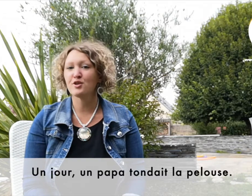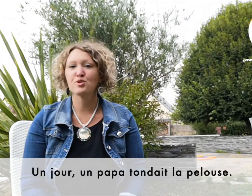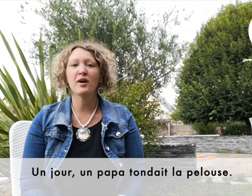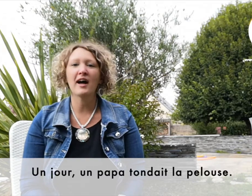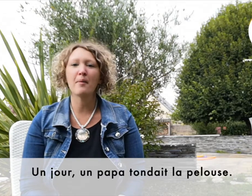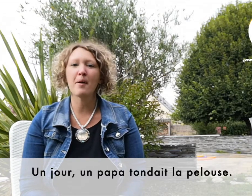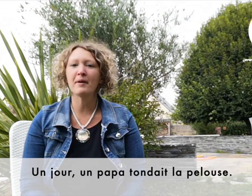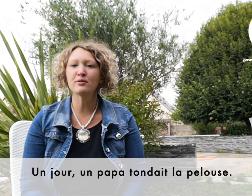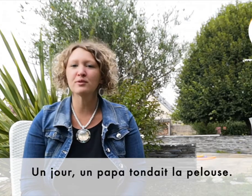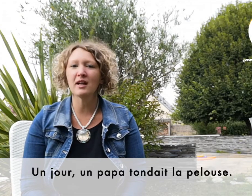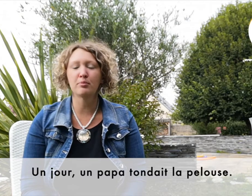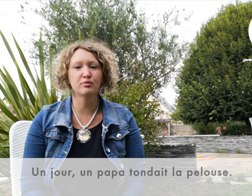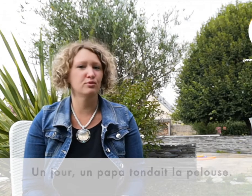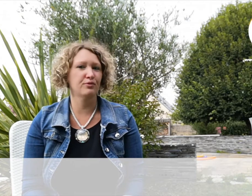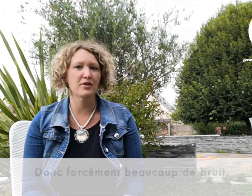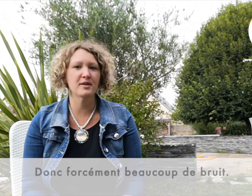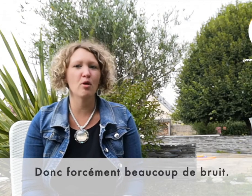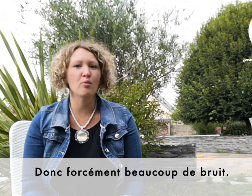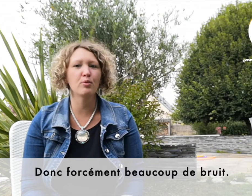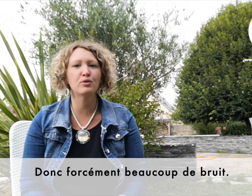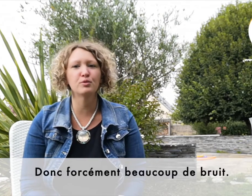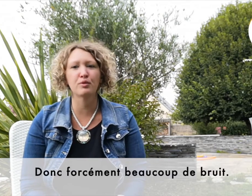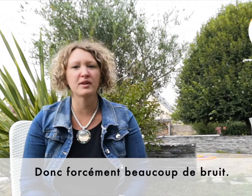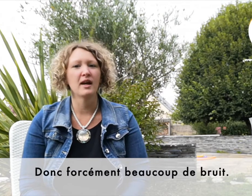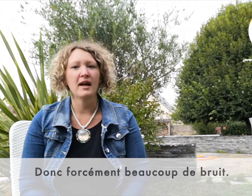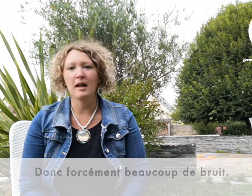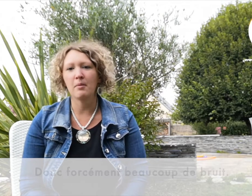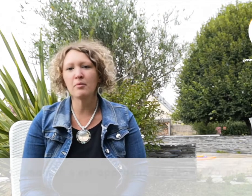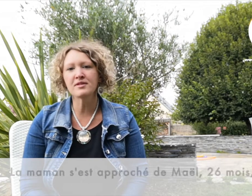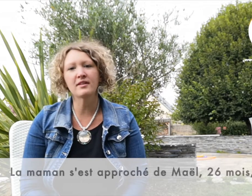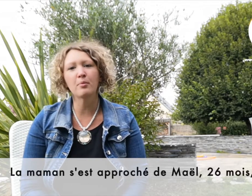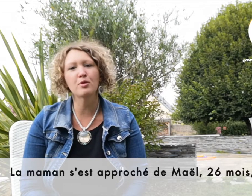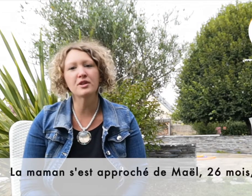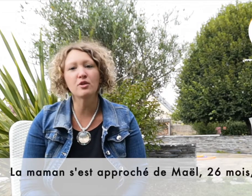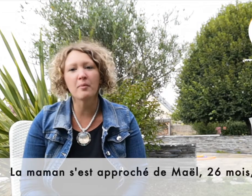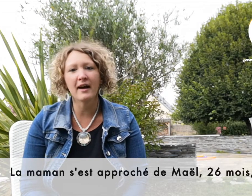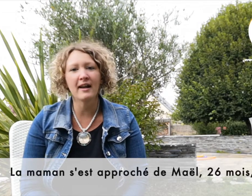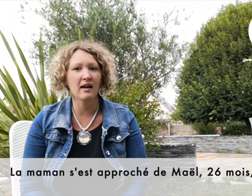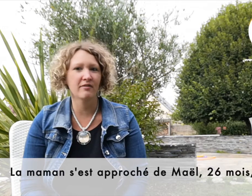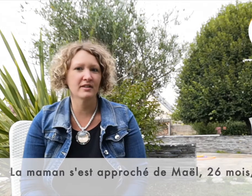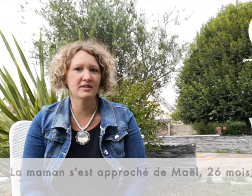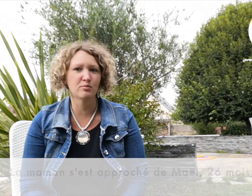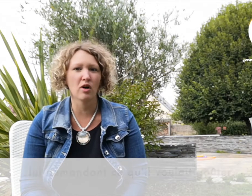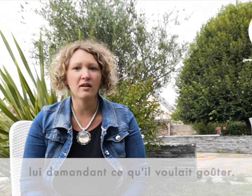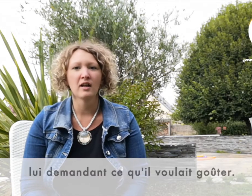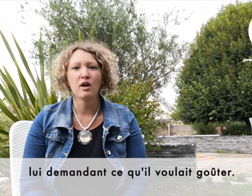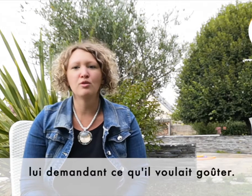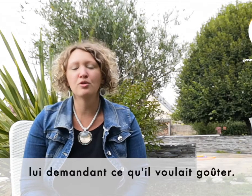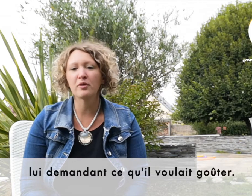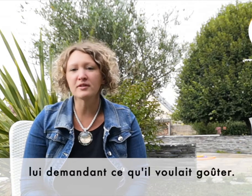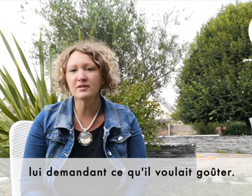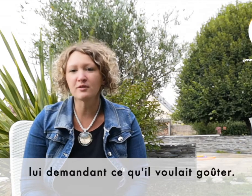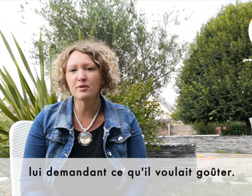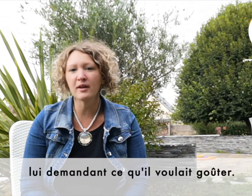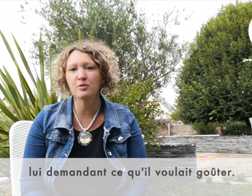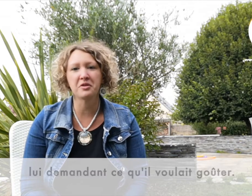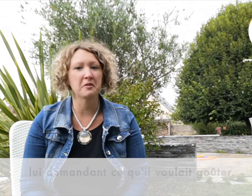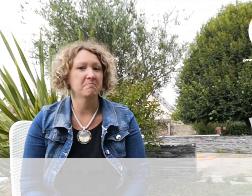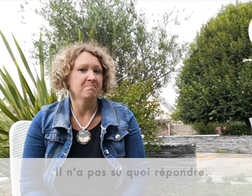Un jour, à un papa tondait la pelouse, donc forcément beaucoup de bruit. La maman s'est approchée de Maël, à 26 mois, lui demandant s'il voulait goûter. Il